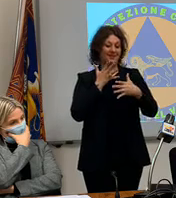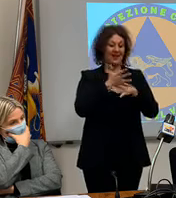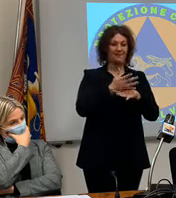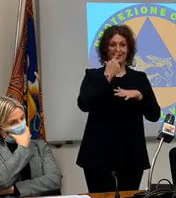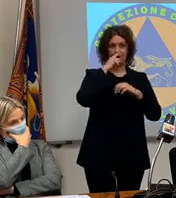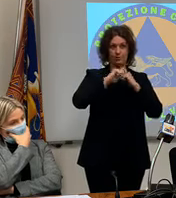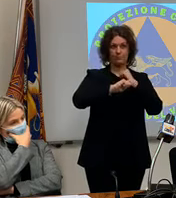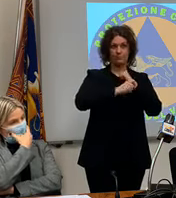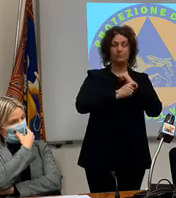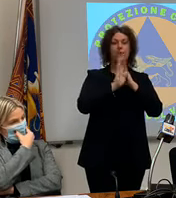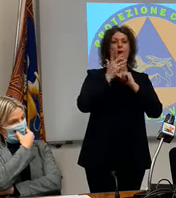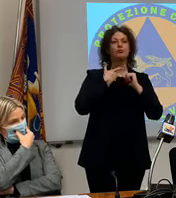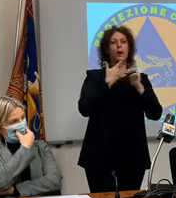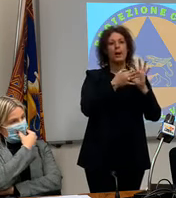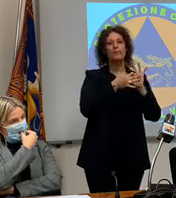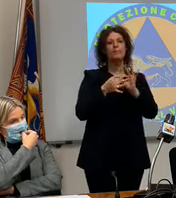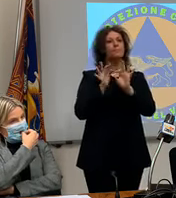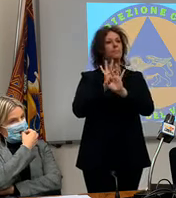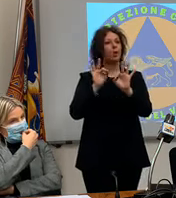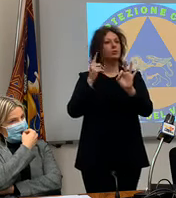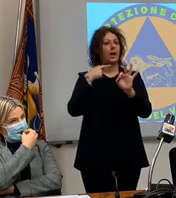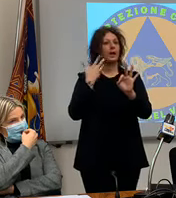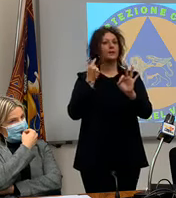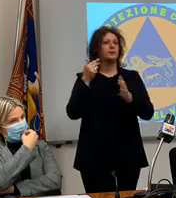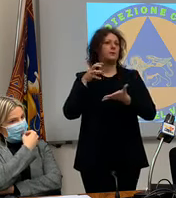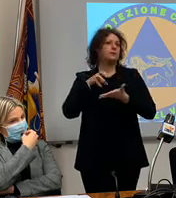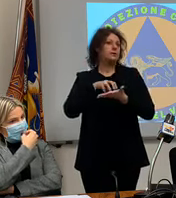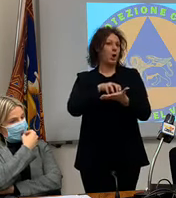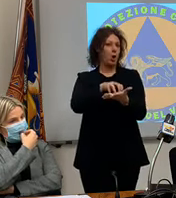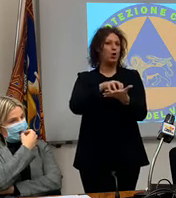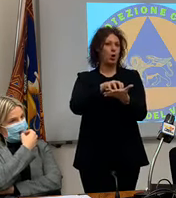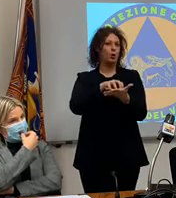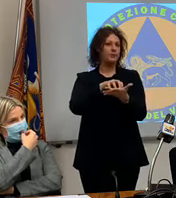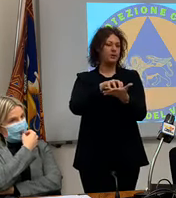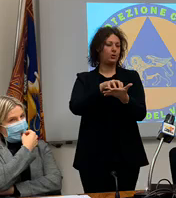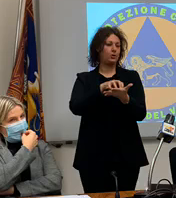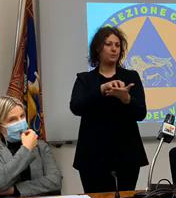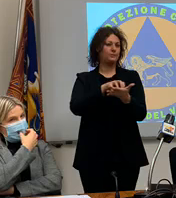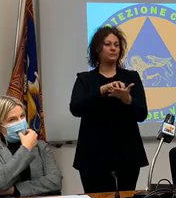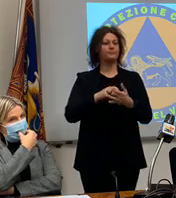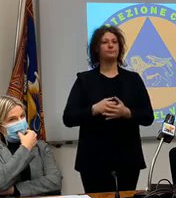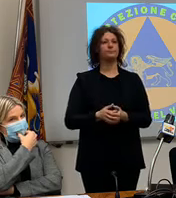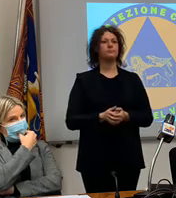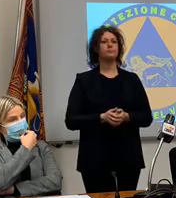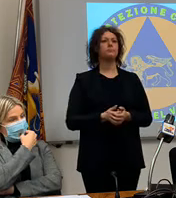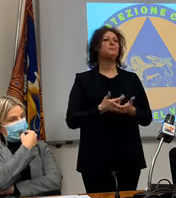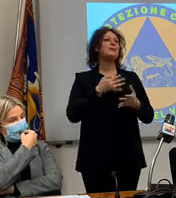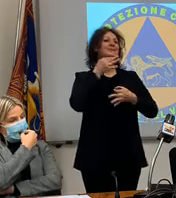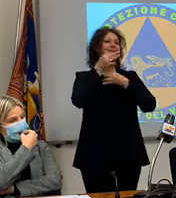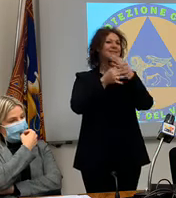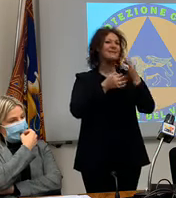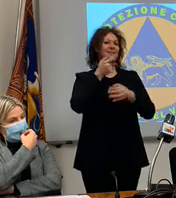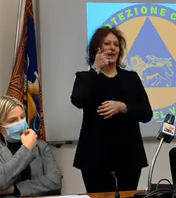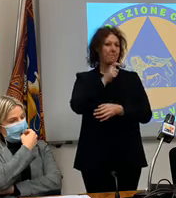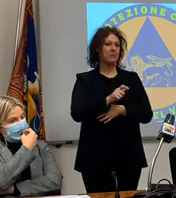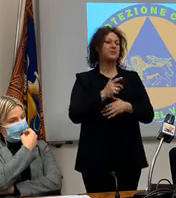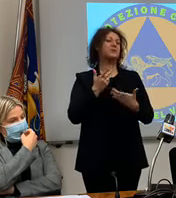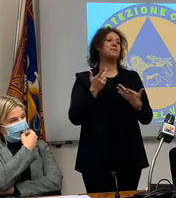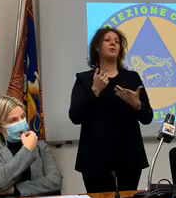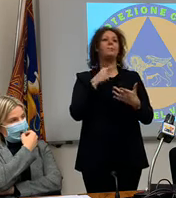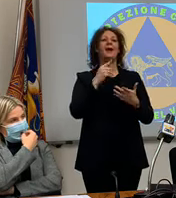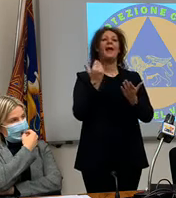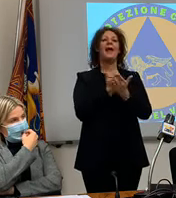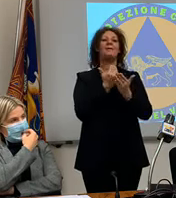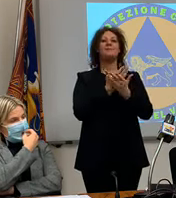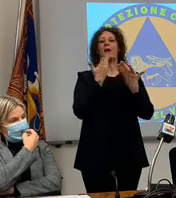stato vincolato giustamente a qualcosa che non fosse soggettivo cioè che uno decideva a sensazione Dove